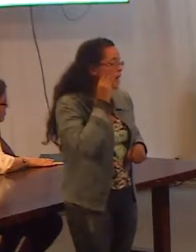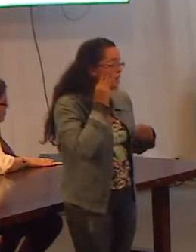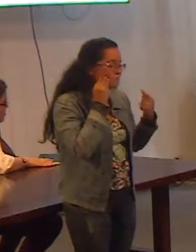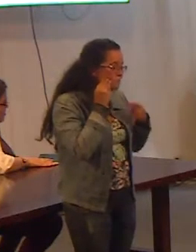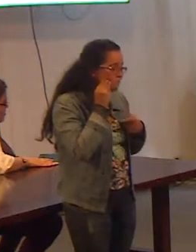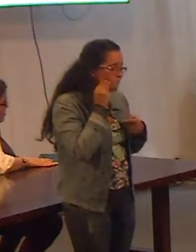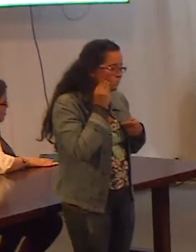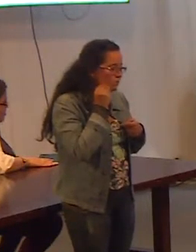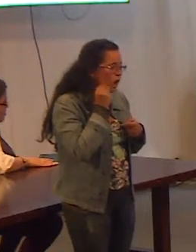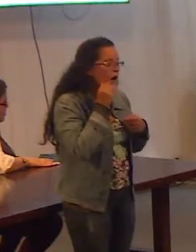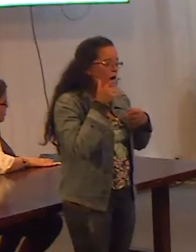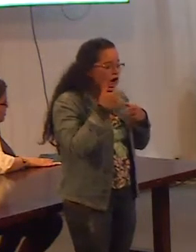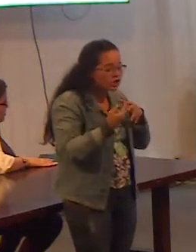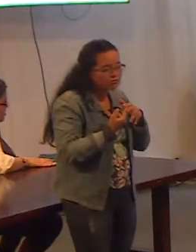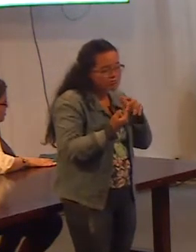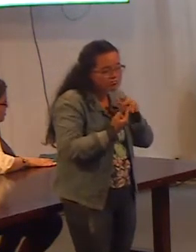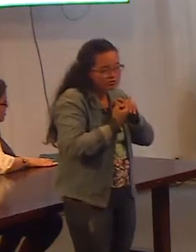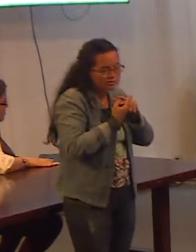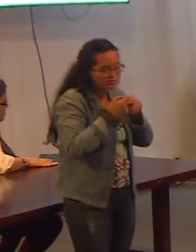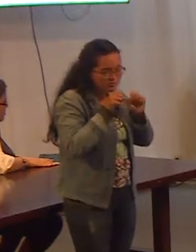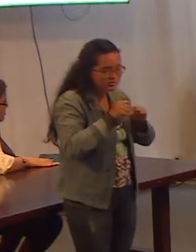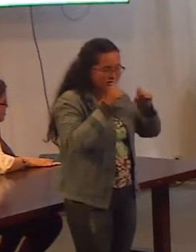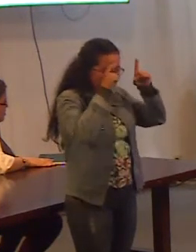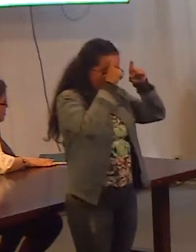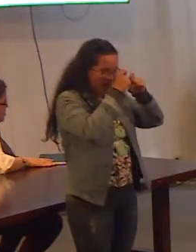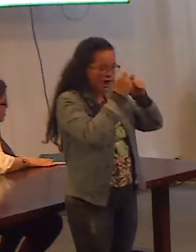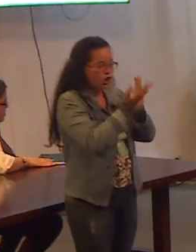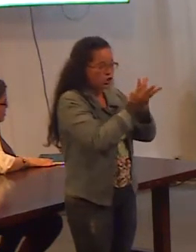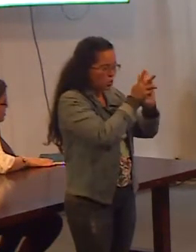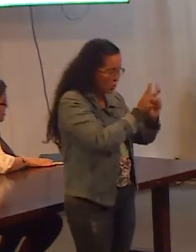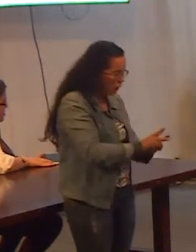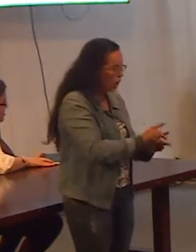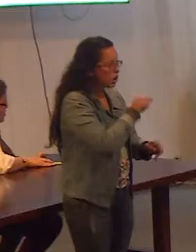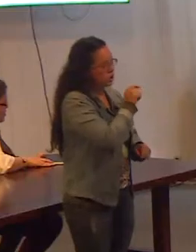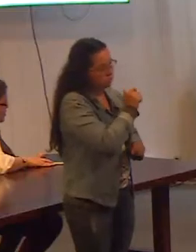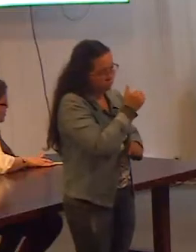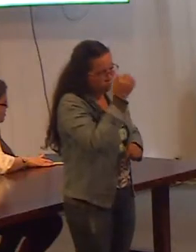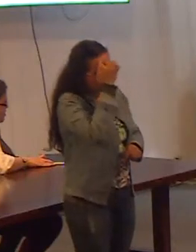salir una reflexión para nosotros, para los estudiantes y para los profesionales.